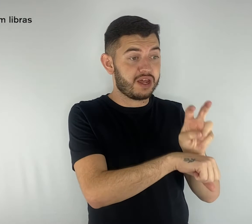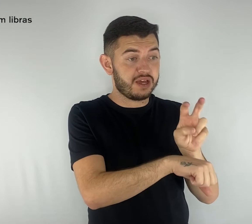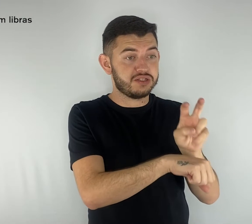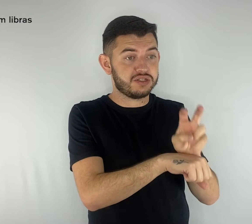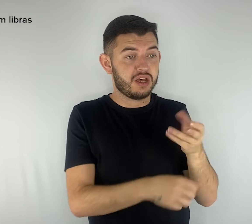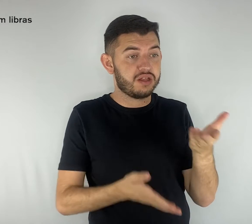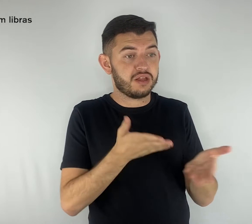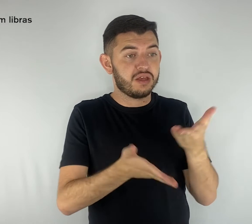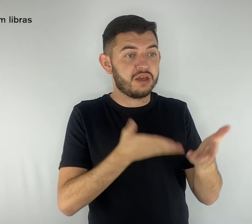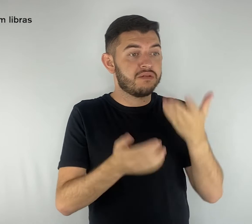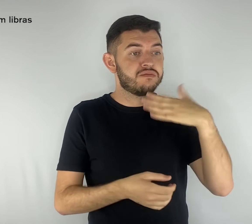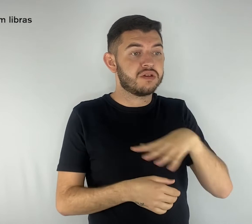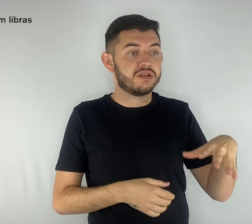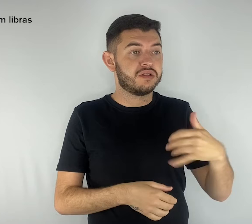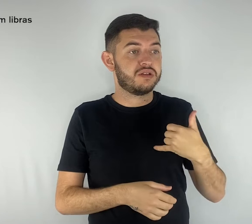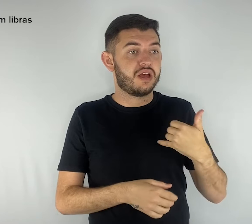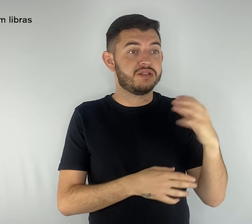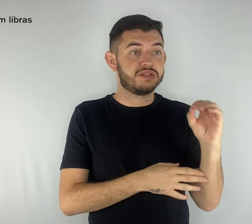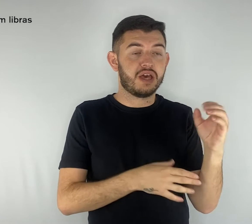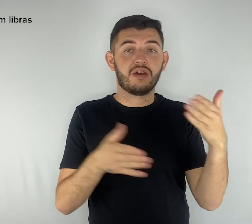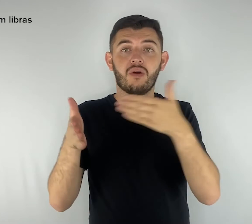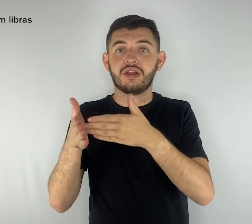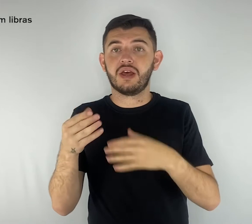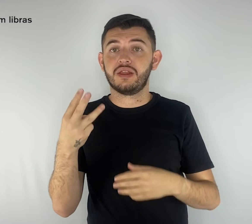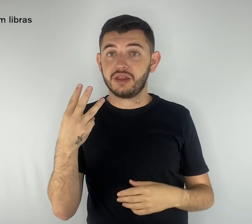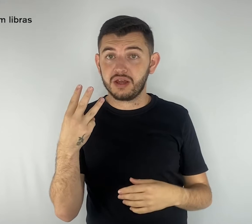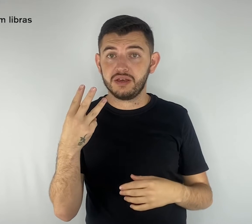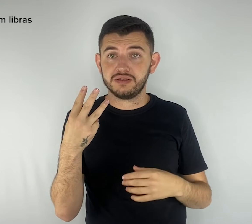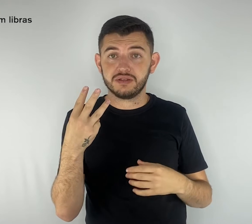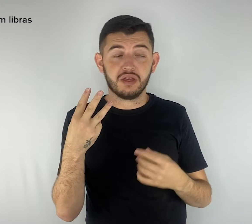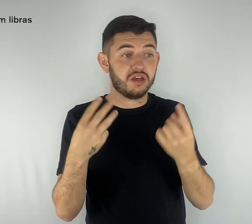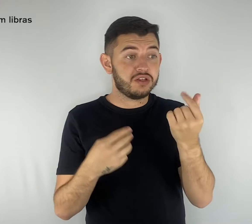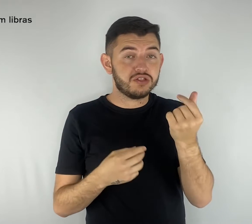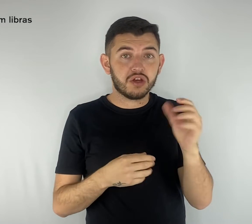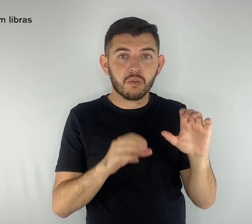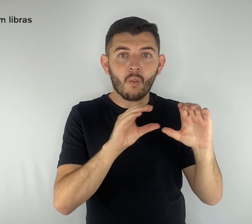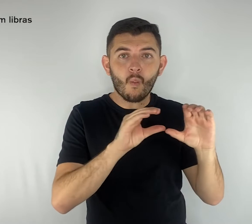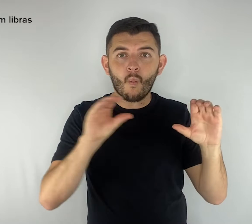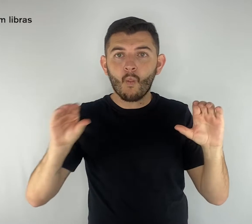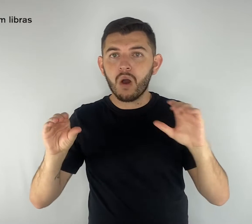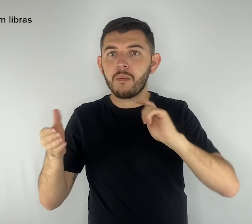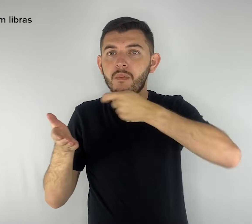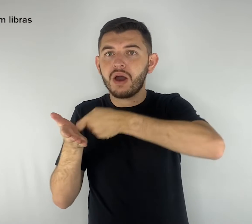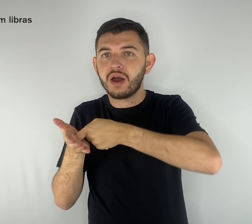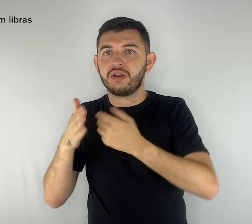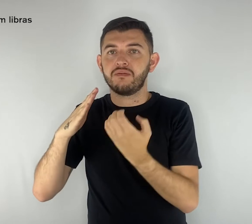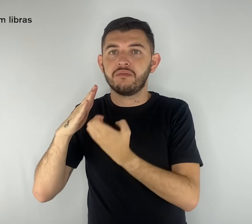crianças de 0 a 3 anos da rede pública de ensino para pagar empresas privadas de